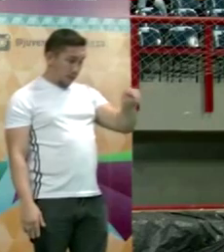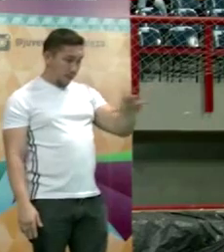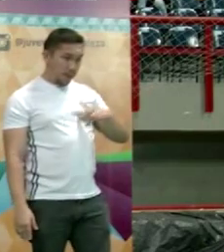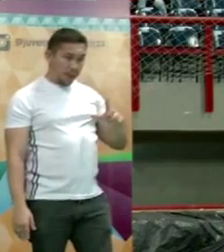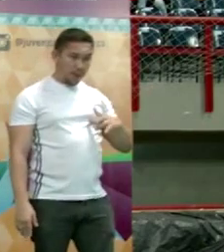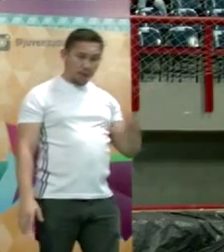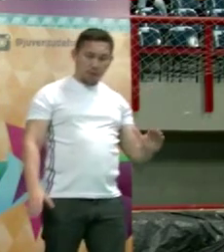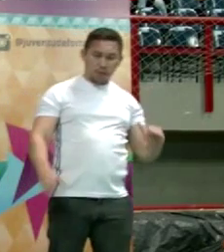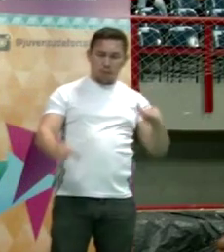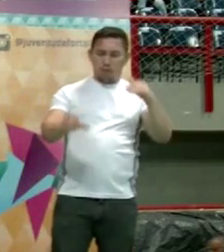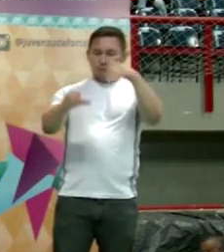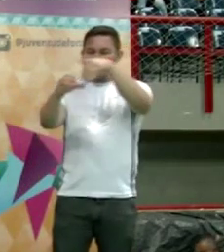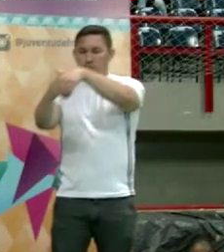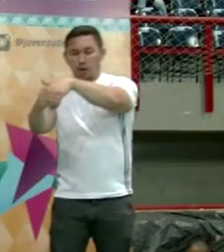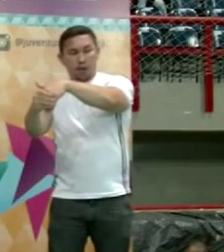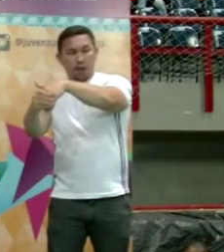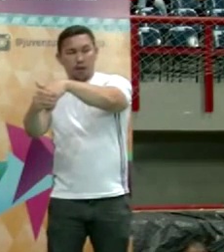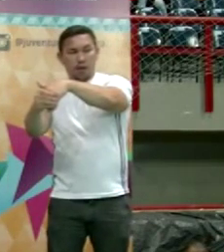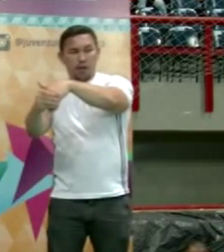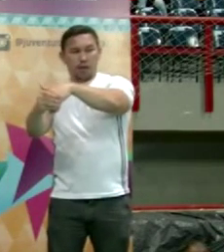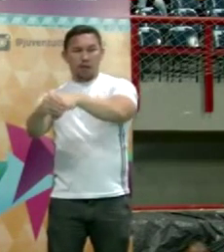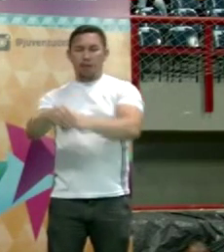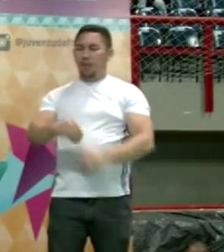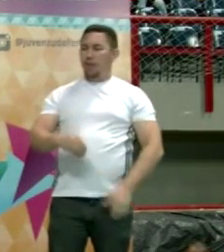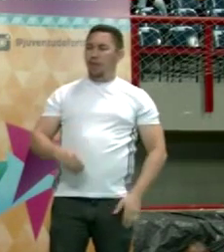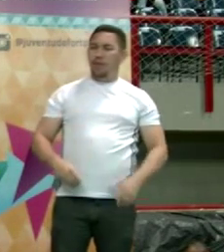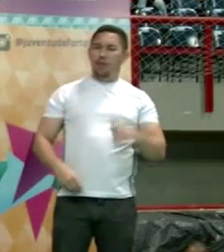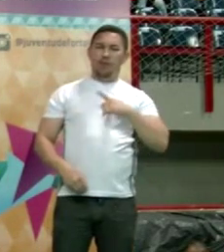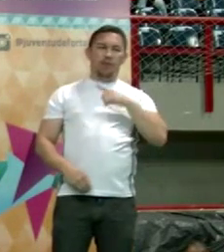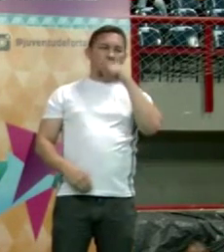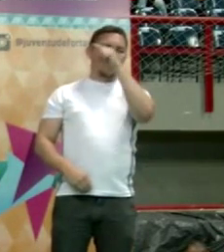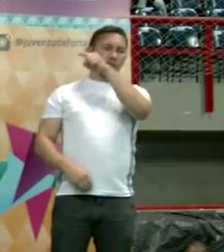vai votar no eleitor,